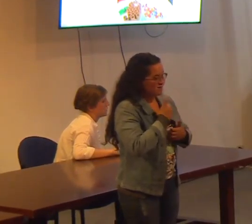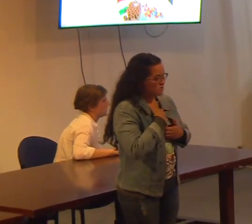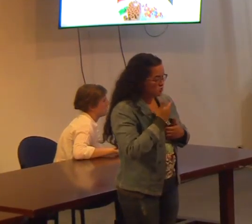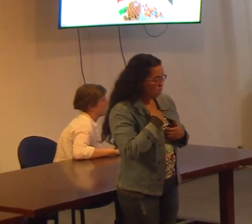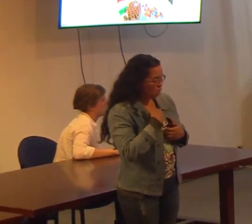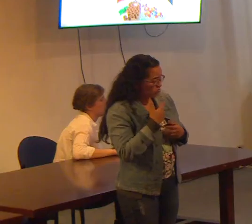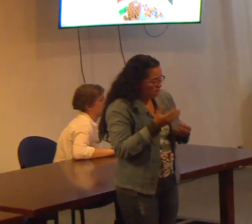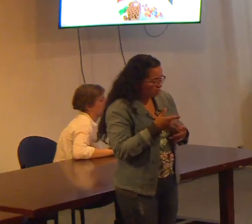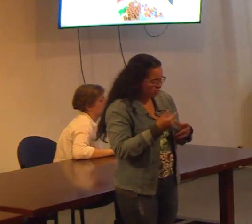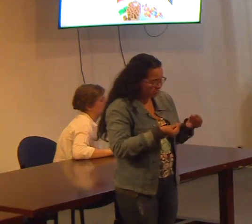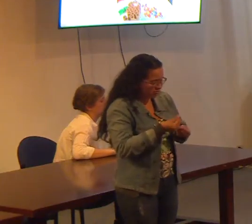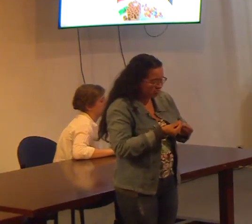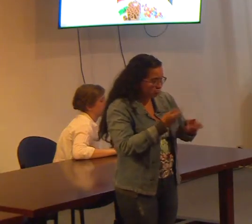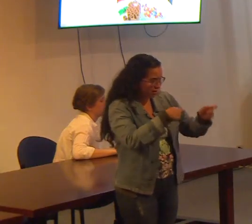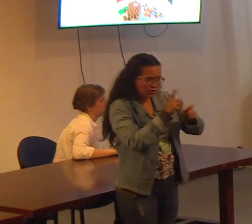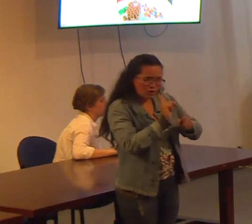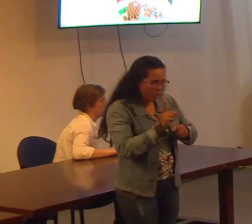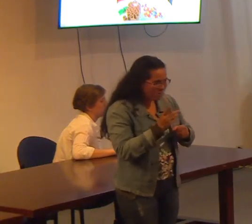producir.